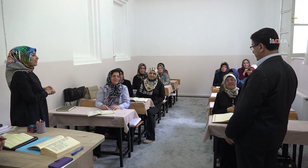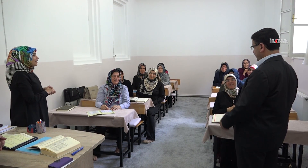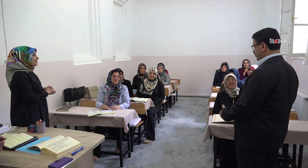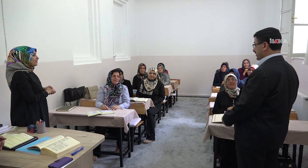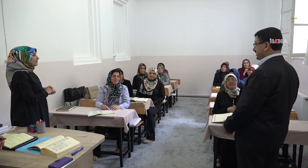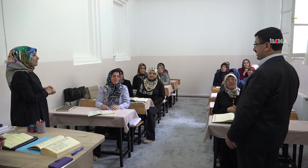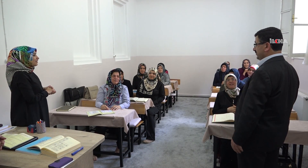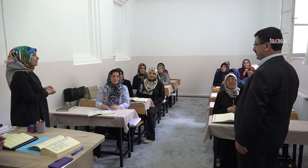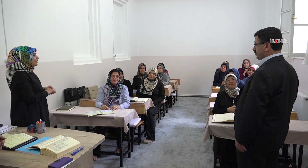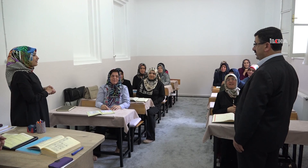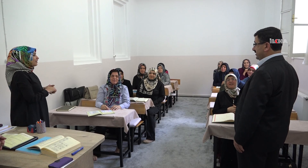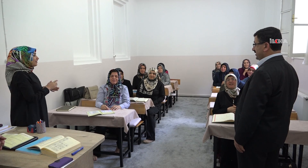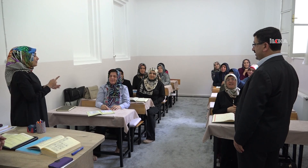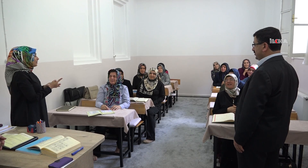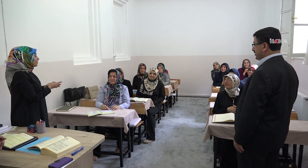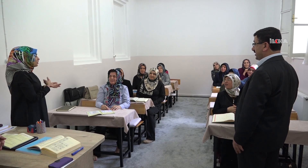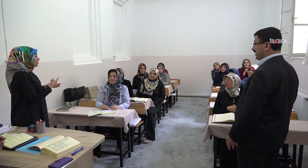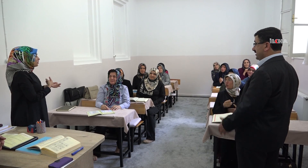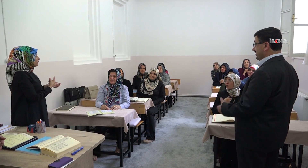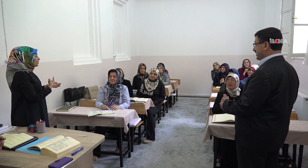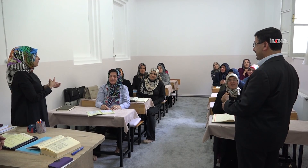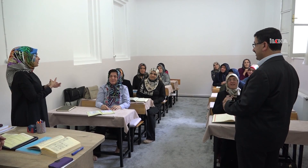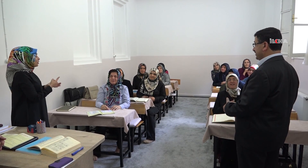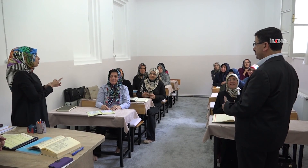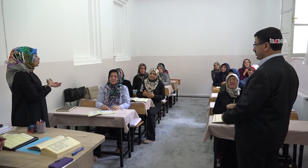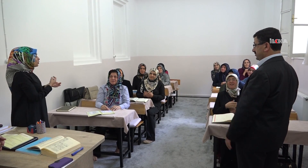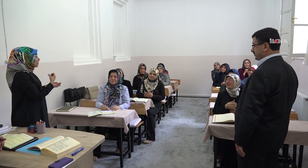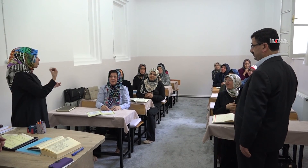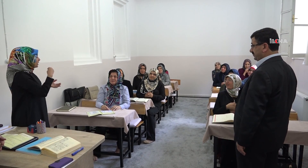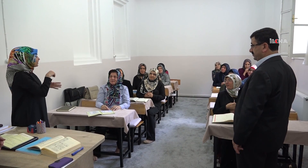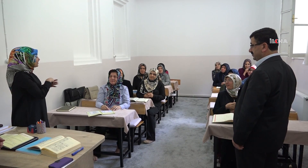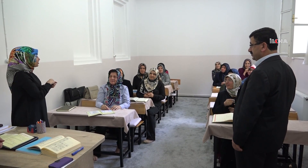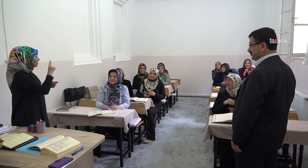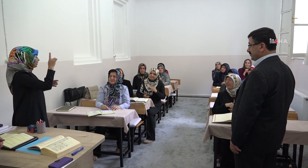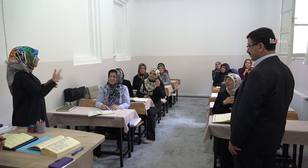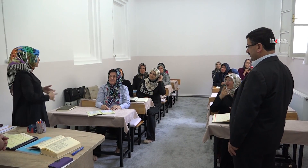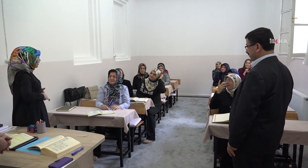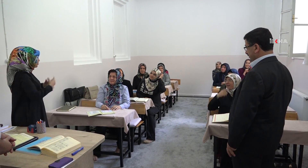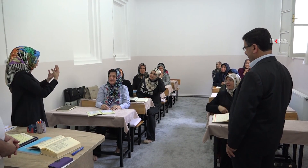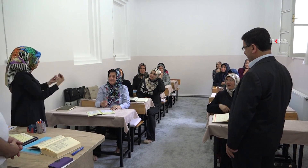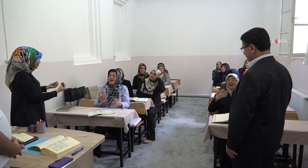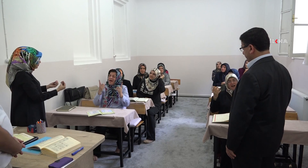mutluyuz. Kur'an-ı Kerim öğrendikleri için Allah kendilerinden razı olsun. Kur'an öğrendiğiniz için Allah razı olsun.